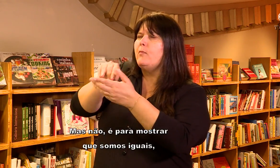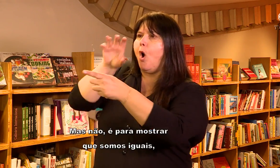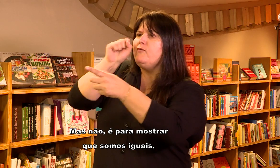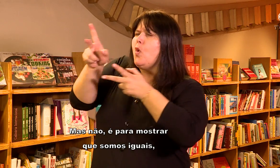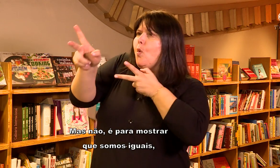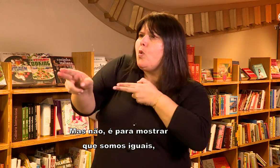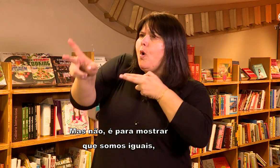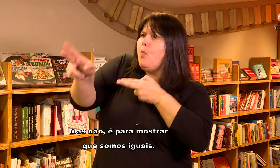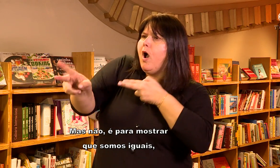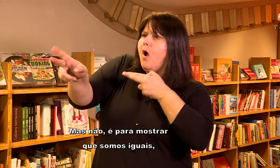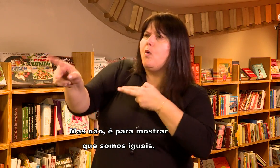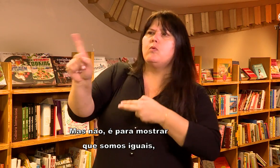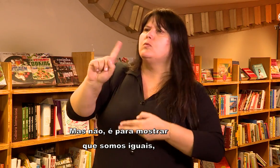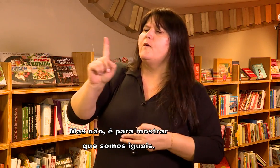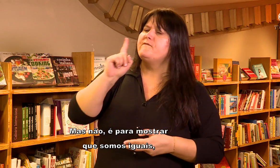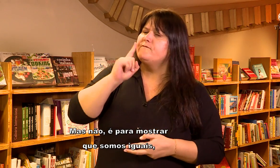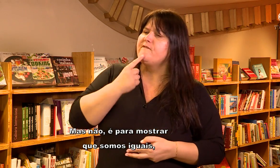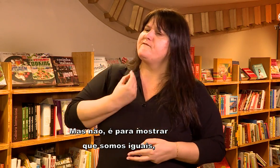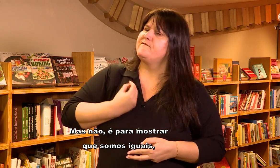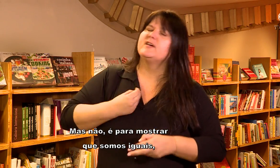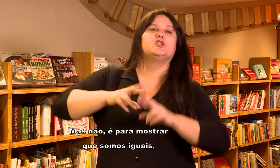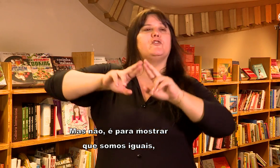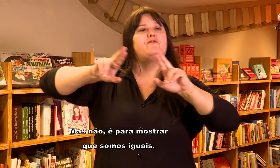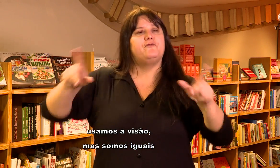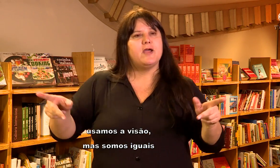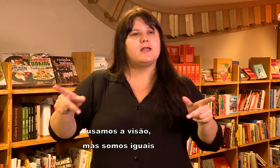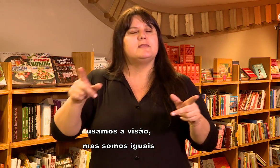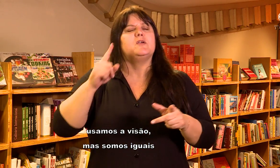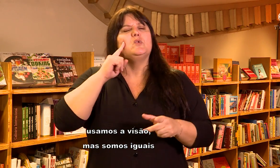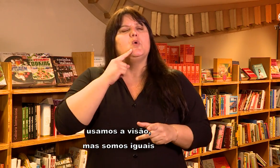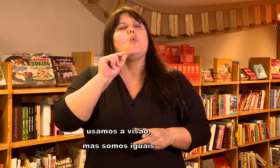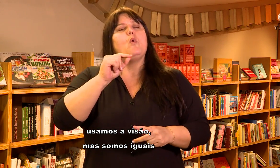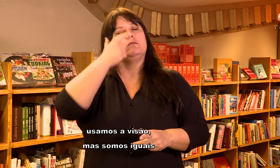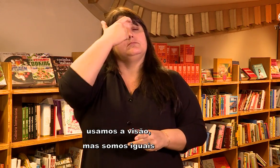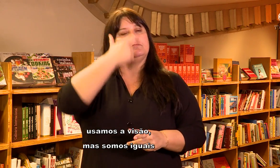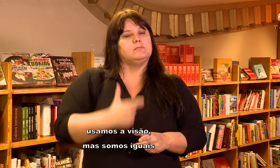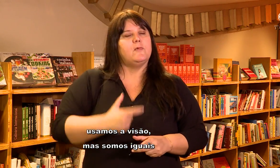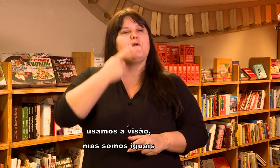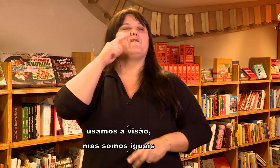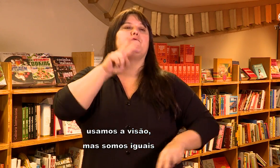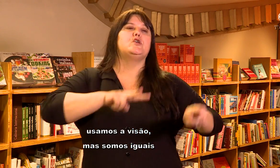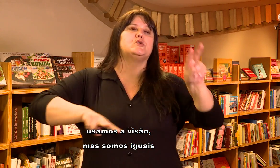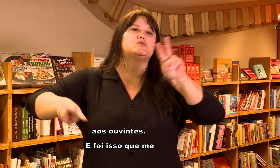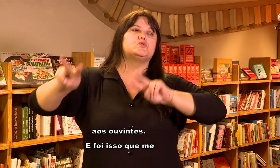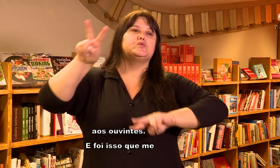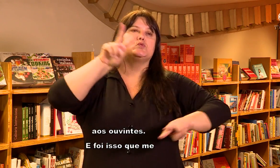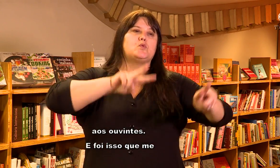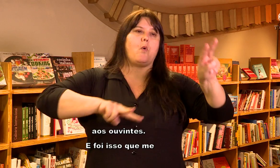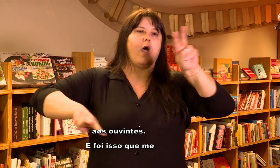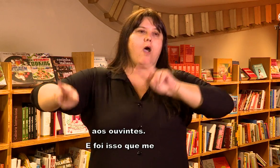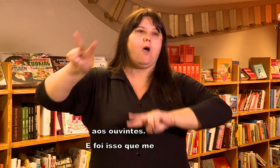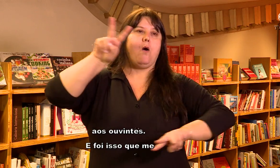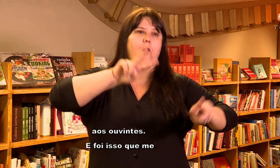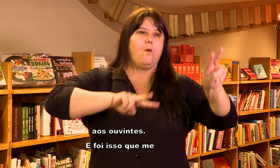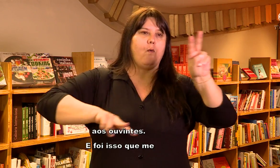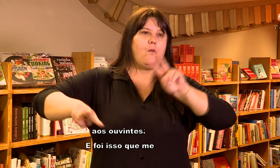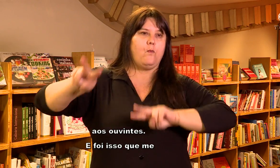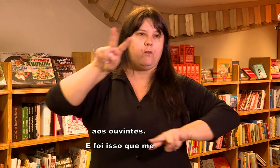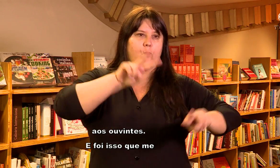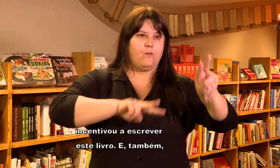não, é para mostrar que somos iguais, usamos a visão, mas somos iguais aos ouvintes. E foi isso que me